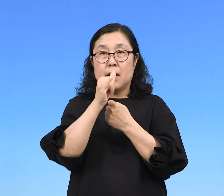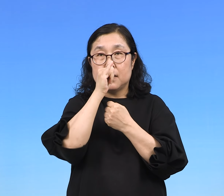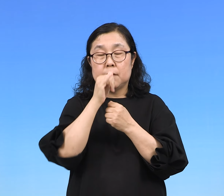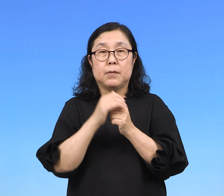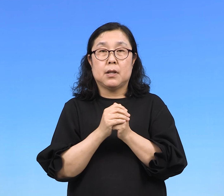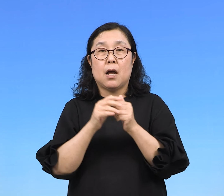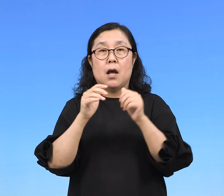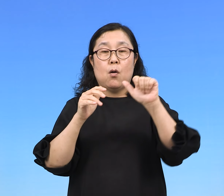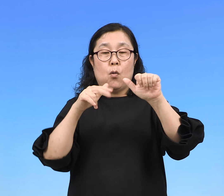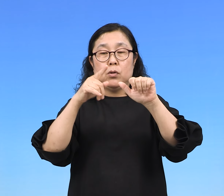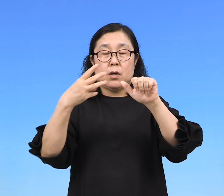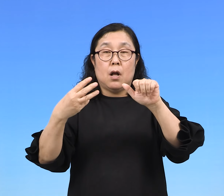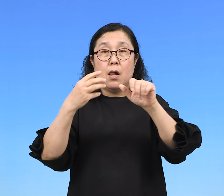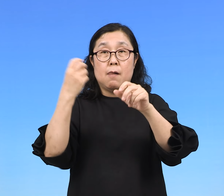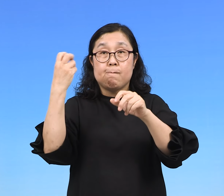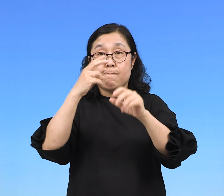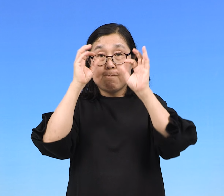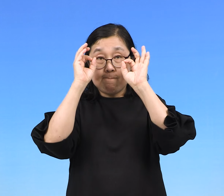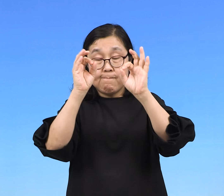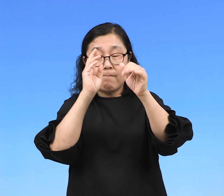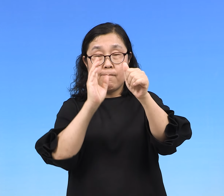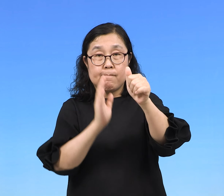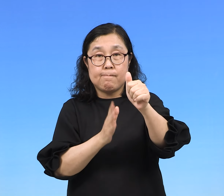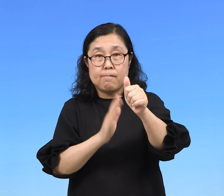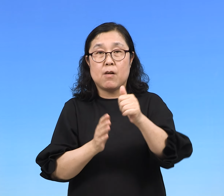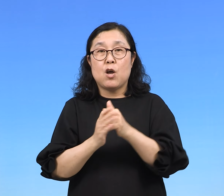있었더라고요. 5절을 다시 보세요.